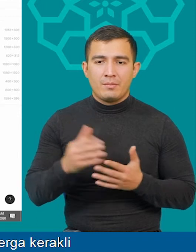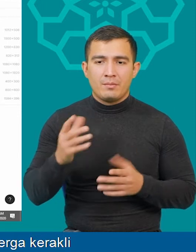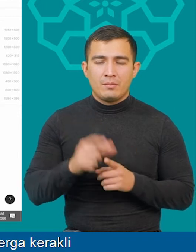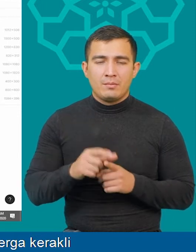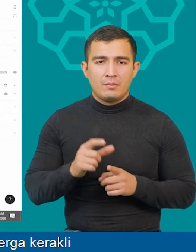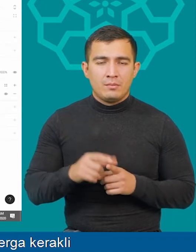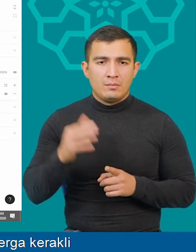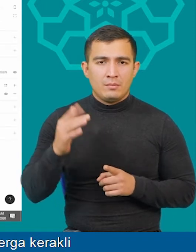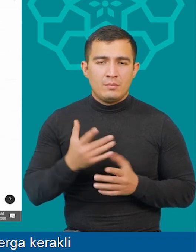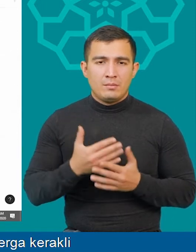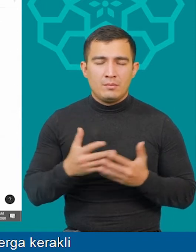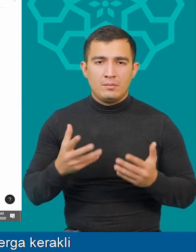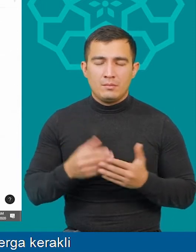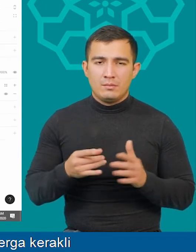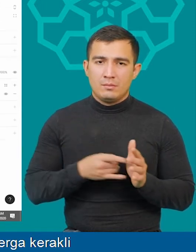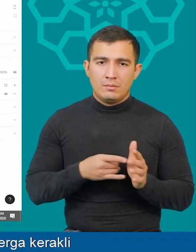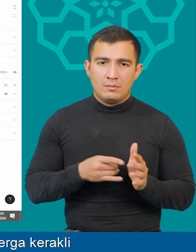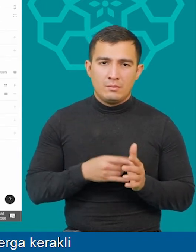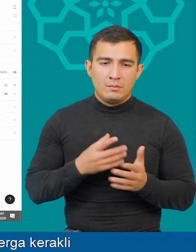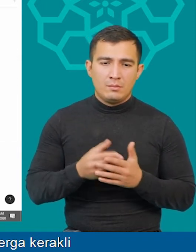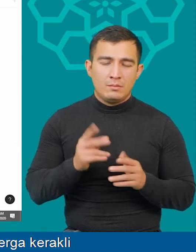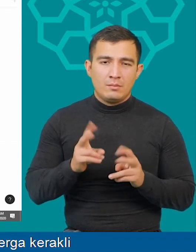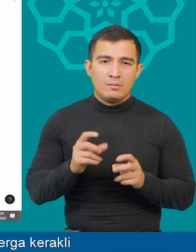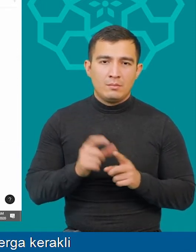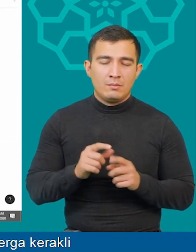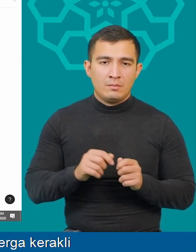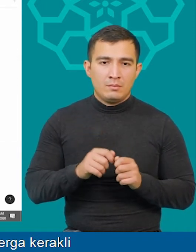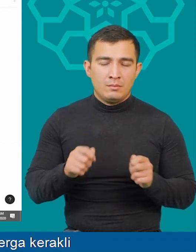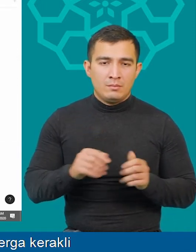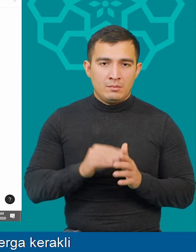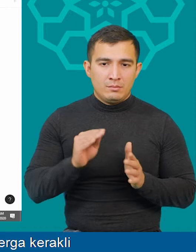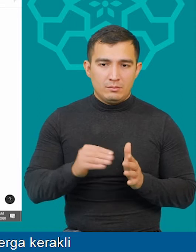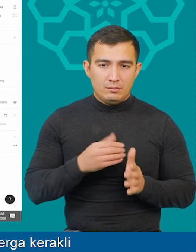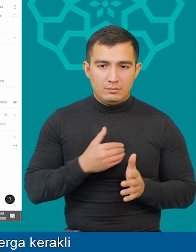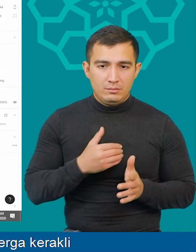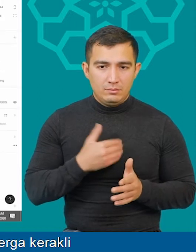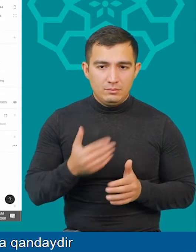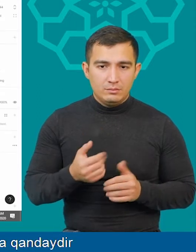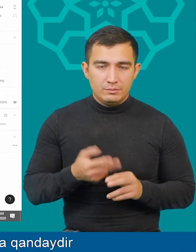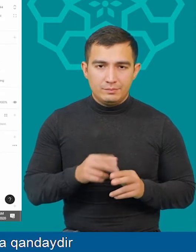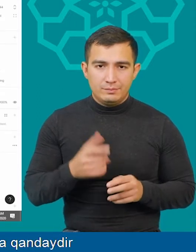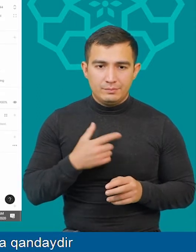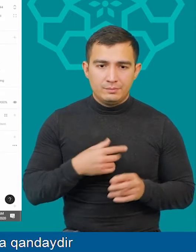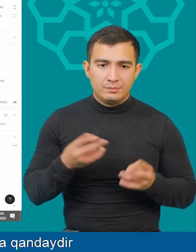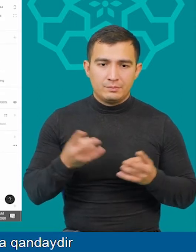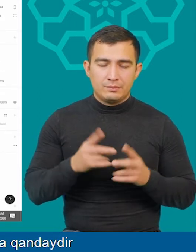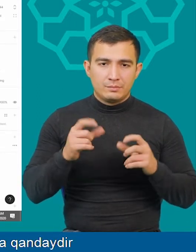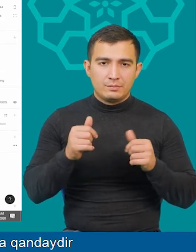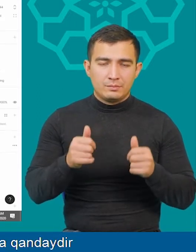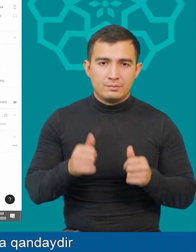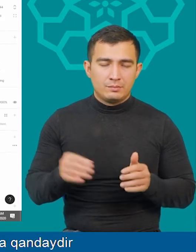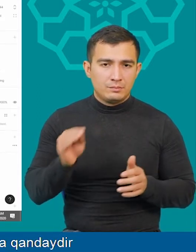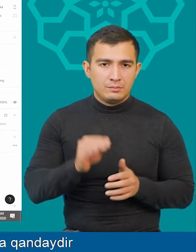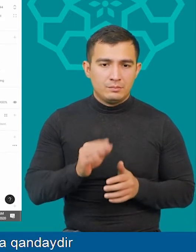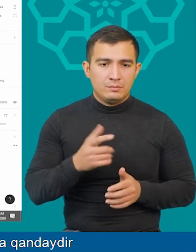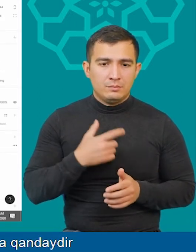mediadan biz Instagram post tushirmoqchimiz. Va bu yerga kerakli misol uchun rasmni qo'yamiz,